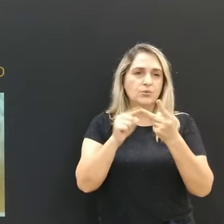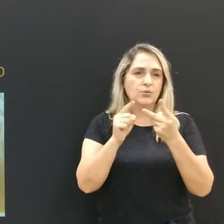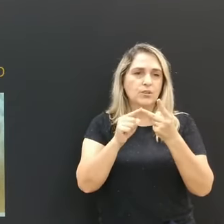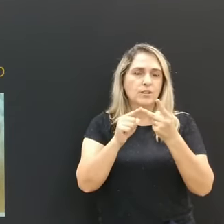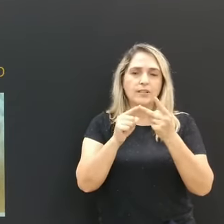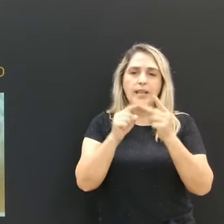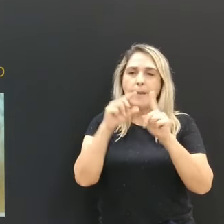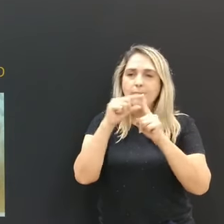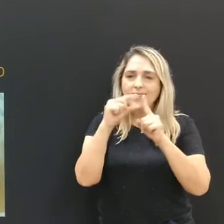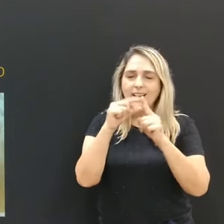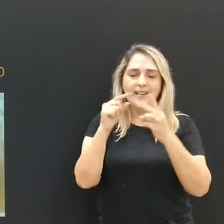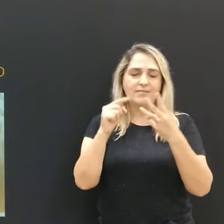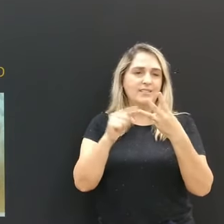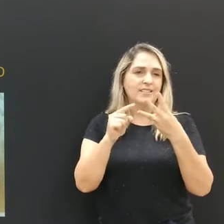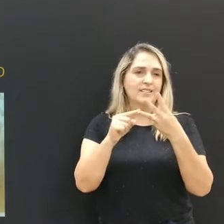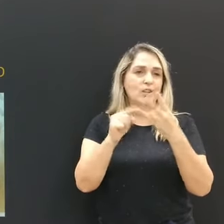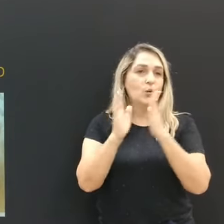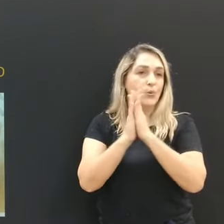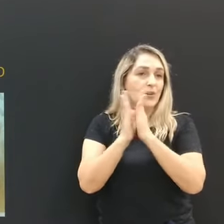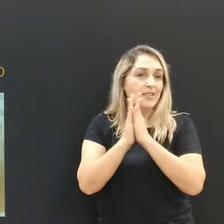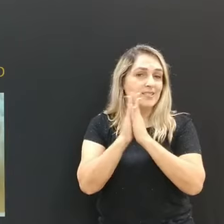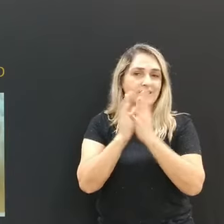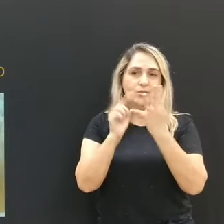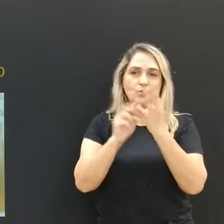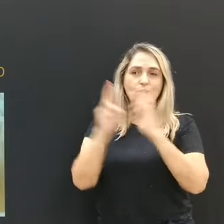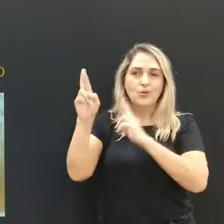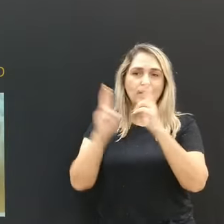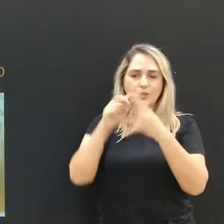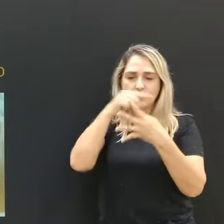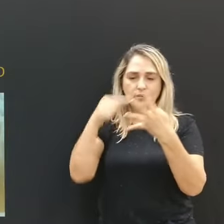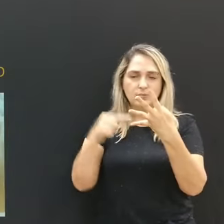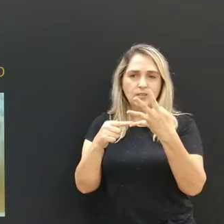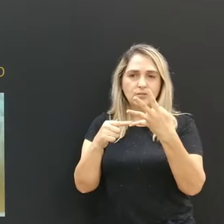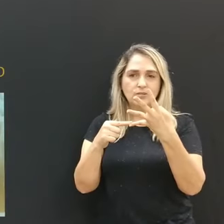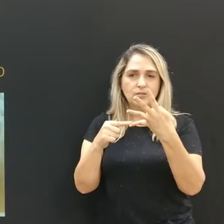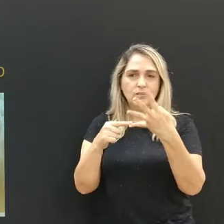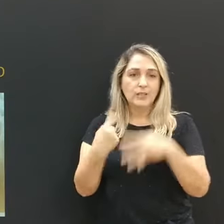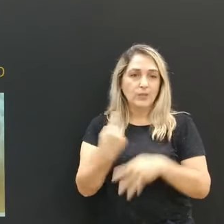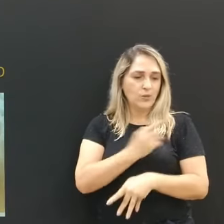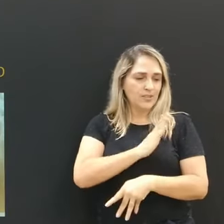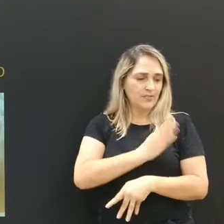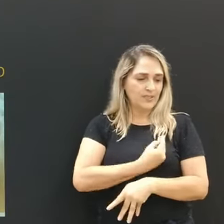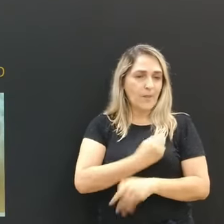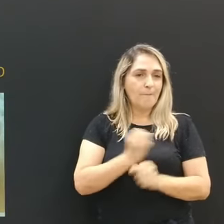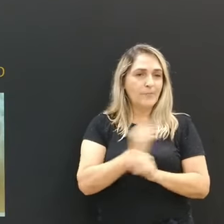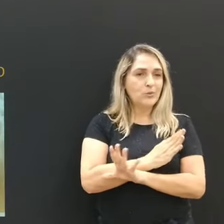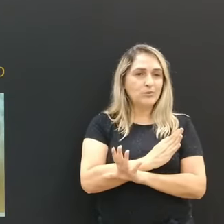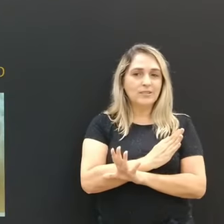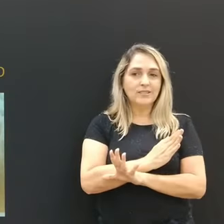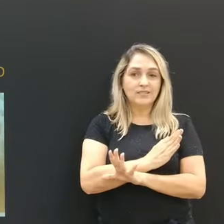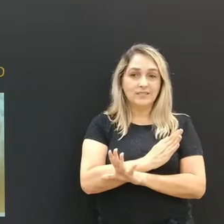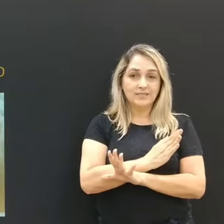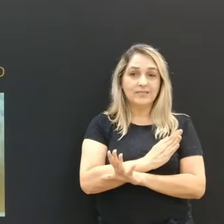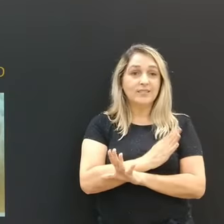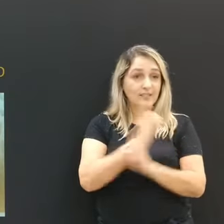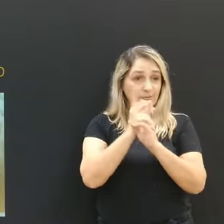hoje nós aprendemos bastante coisa interessante. Primeiro, né, contato com Deus, a prática da palavra de Deus, oração e confiar